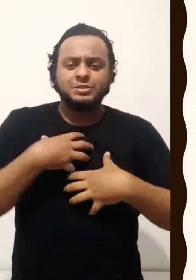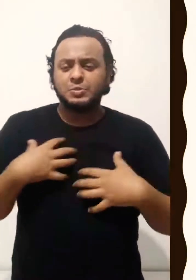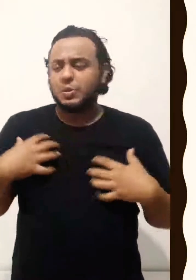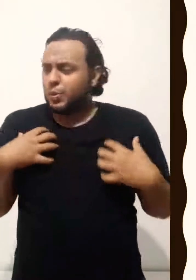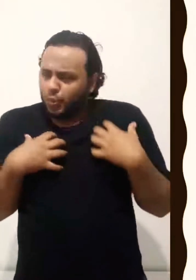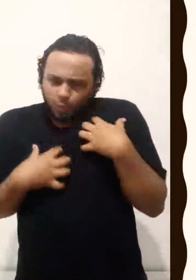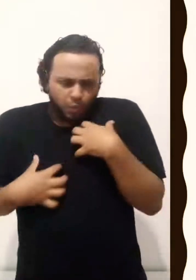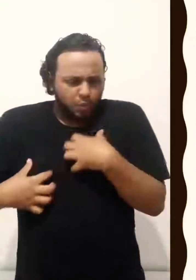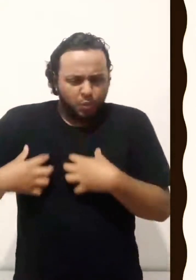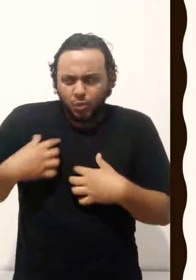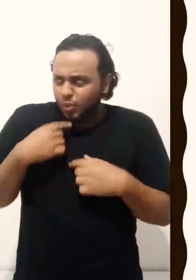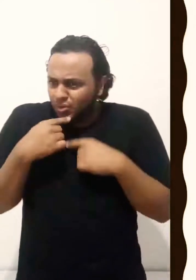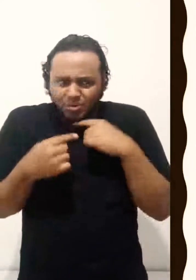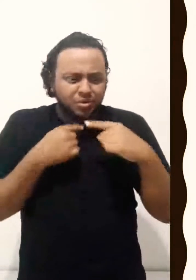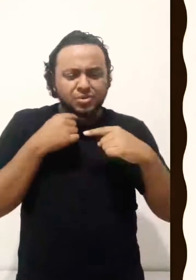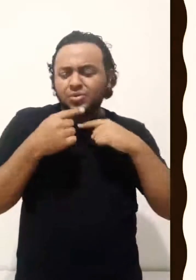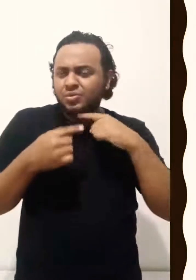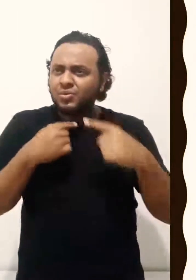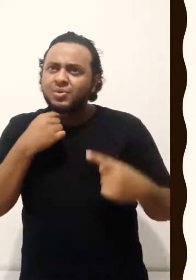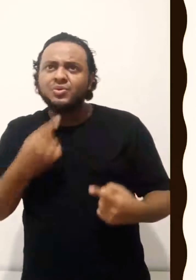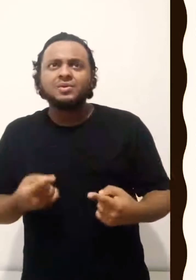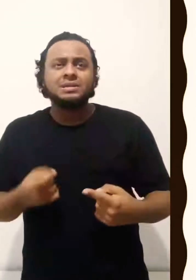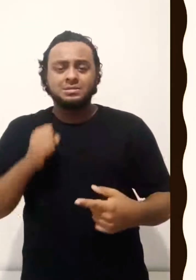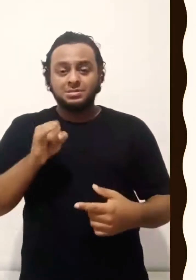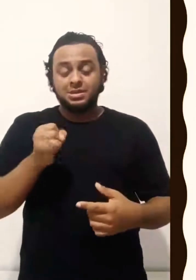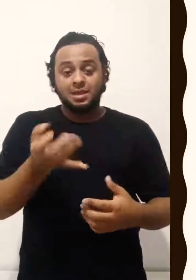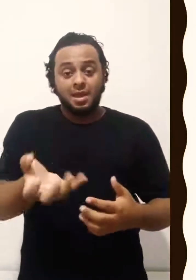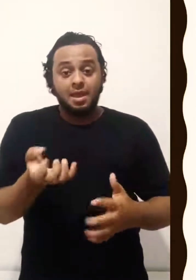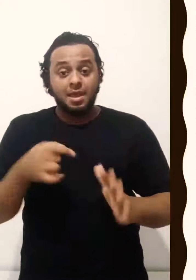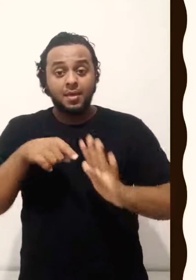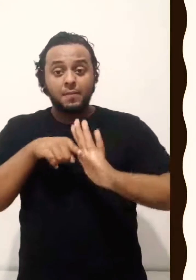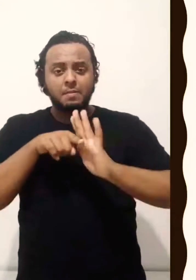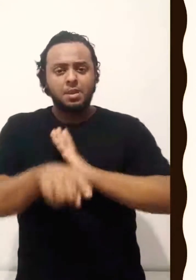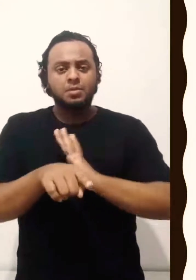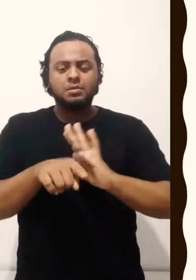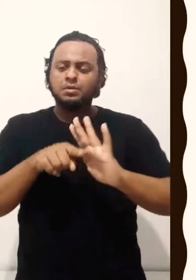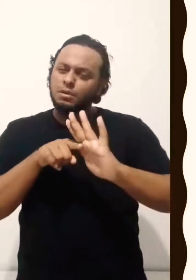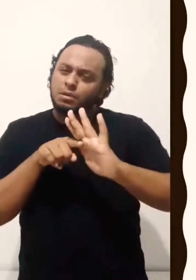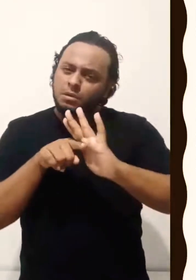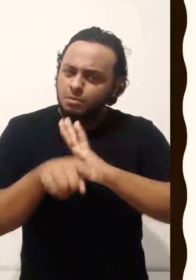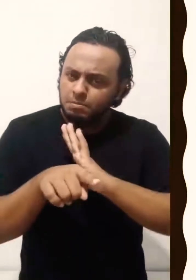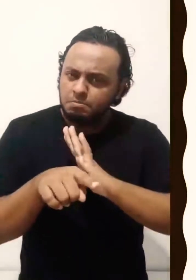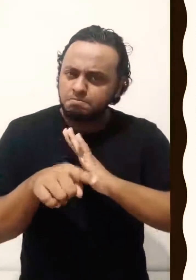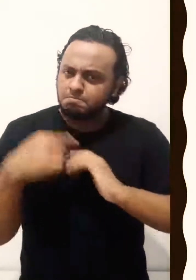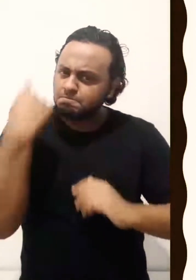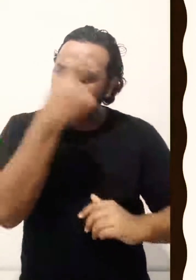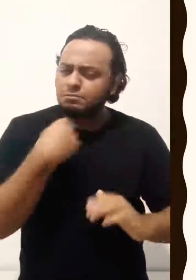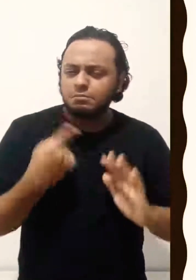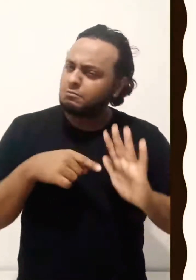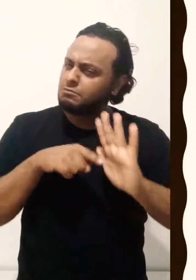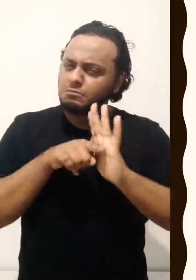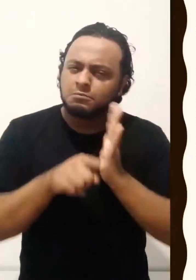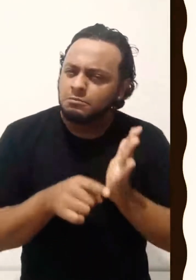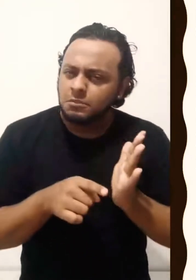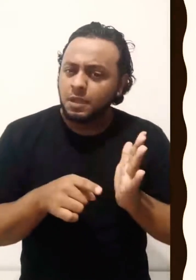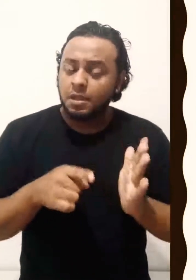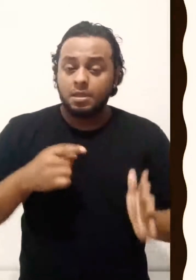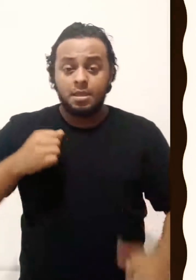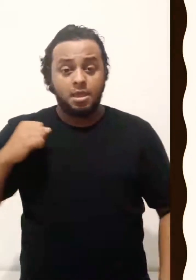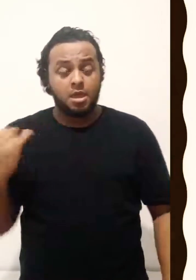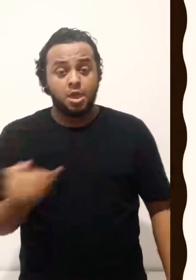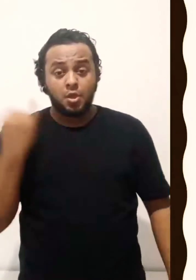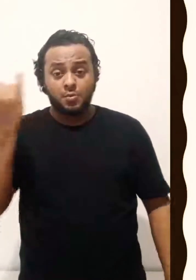sentimentos, angústias, dúvidas, se você quer perguntar alguma coisa, fazer uma cara de